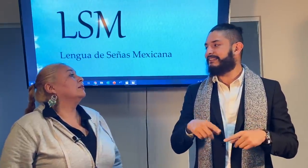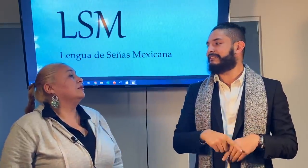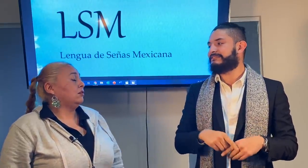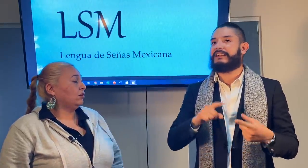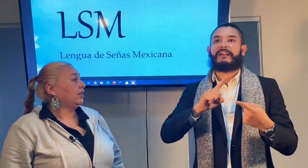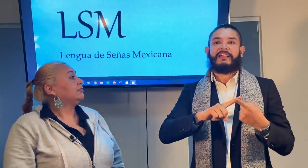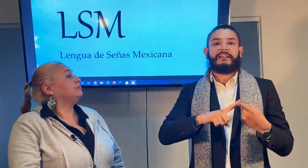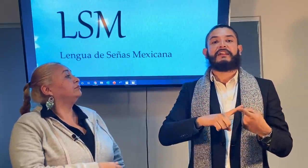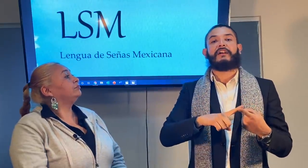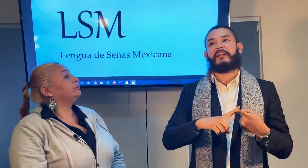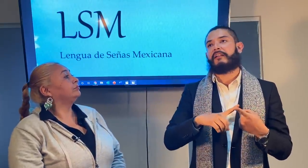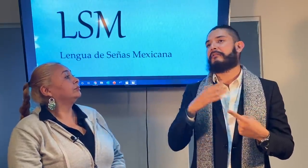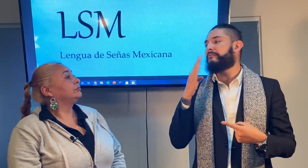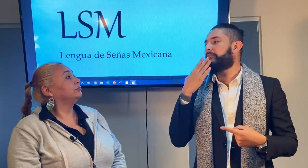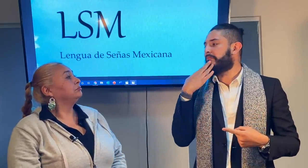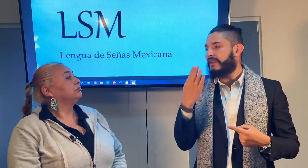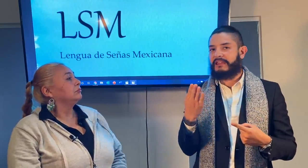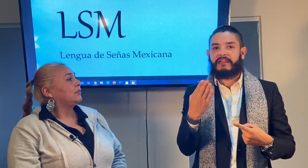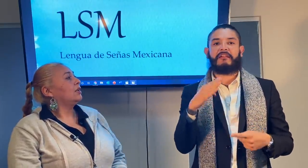Ok,